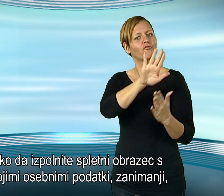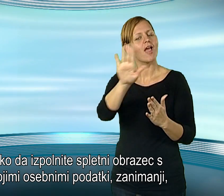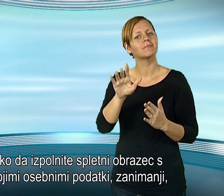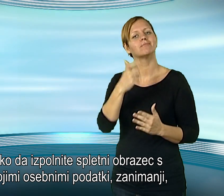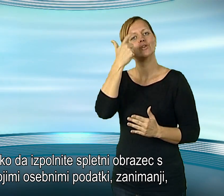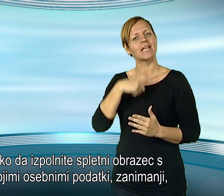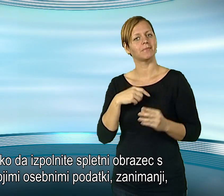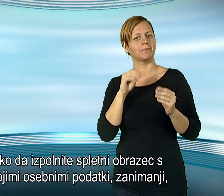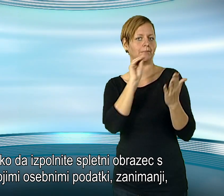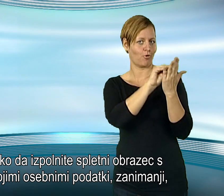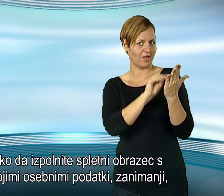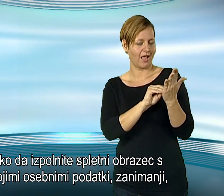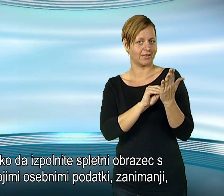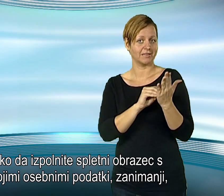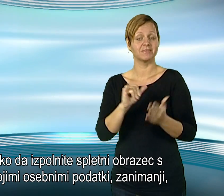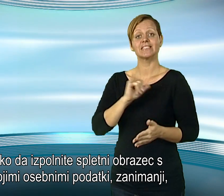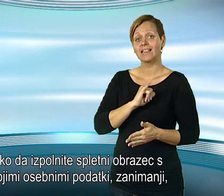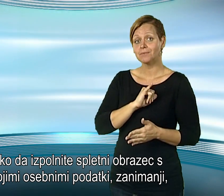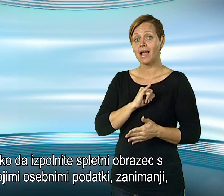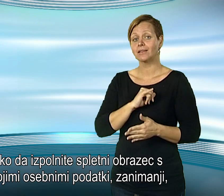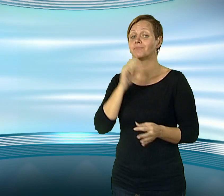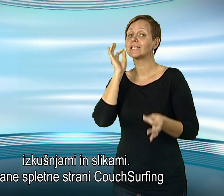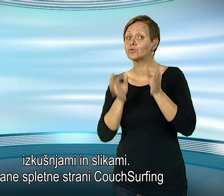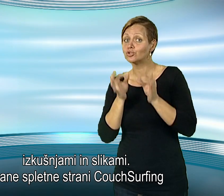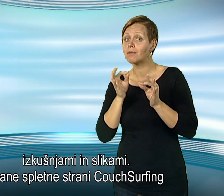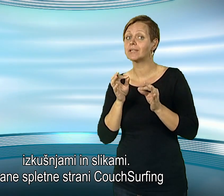osebnimi podatki, zanimanji, izkušnjami in slikami.